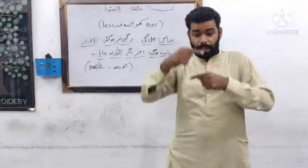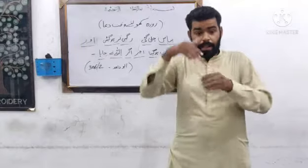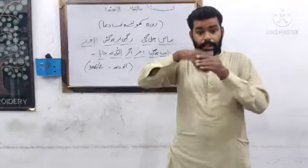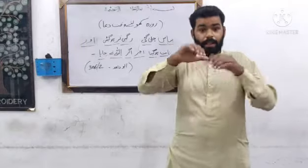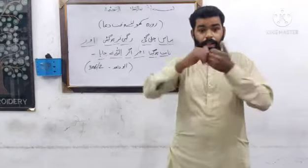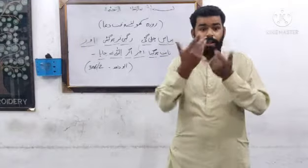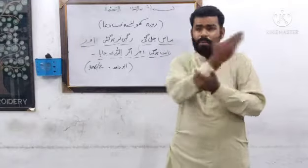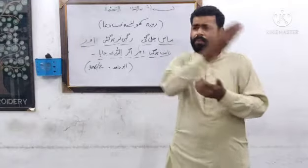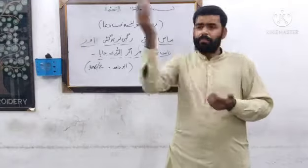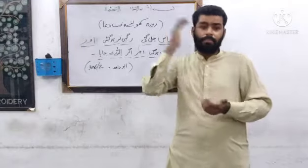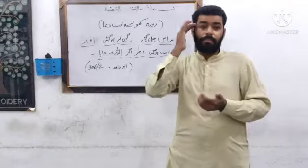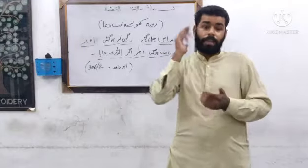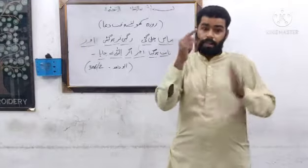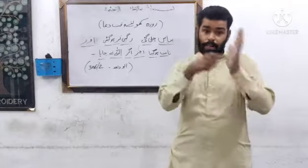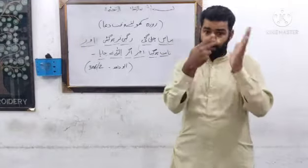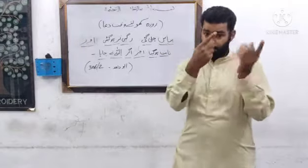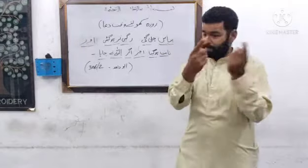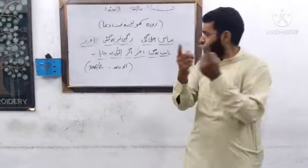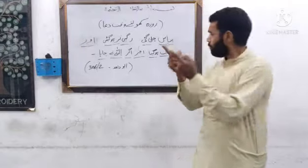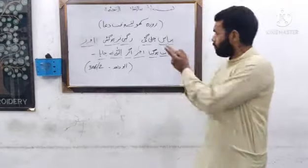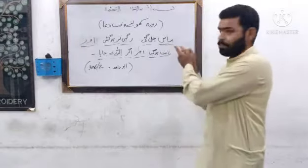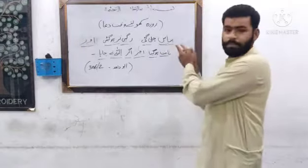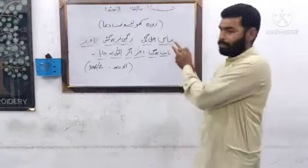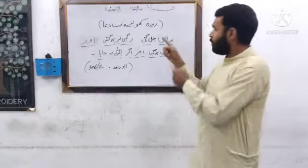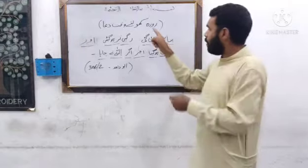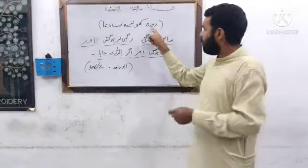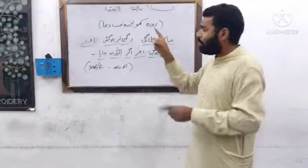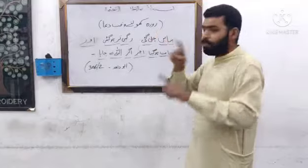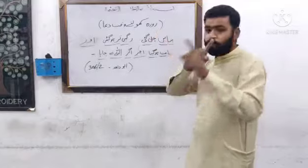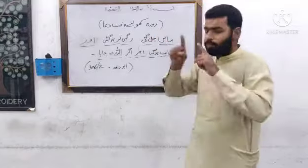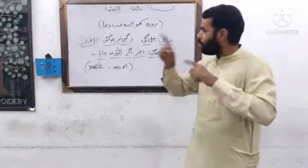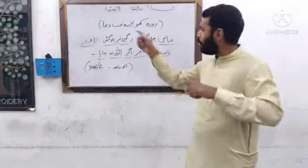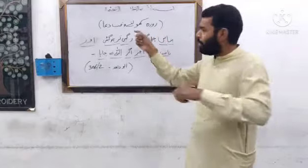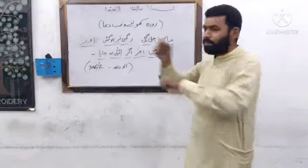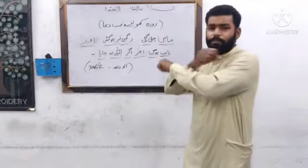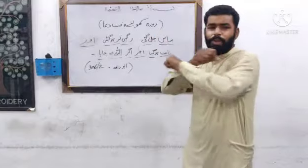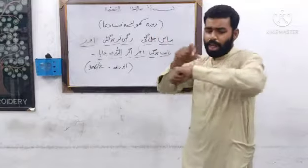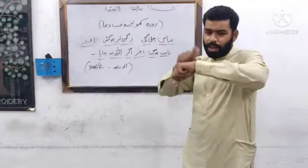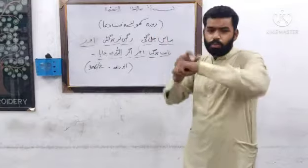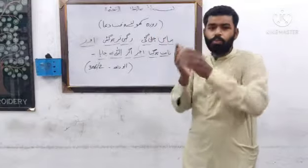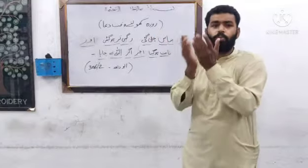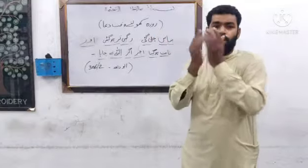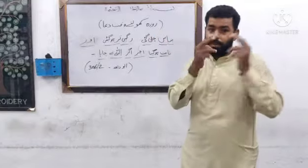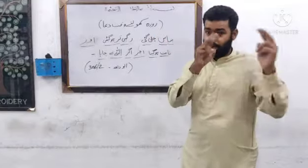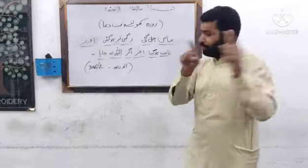रोज़ा होगा। तो रोज़ा खोलते वक्त कौन सी दुआ पढ़नी चाहिए? रोज़ा खोलते वक्त की